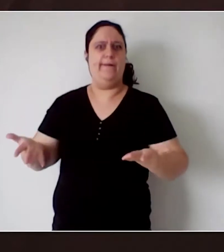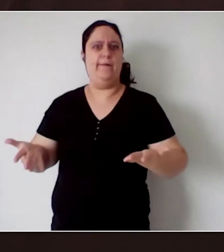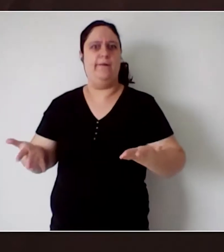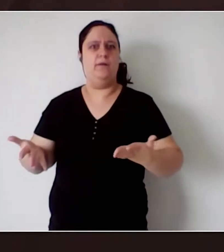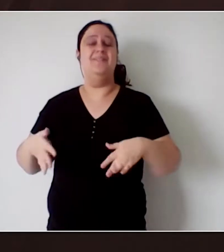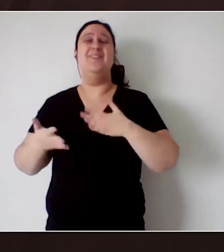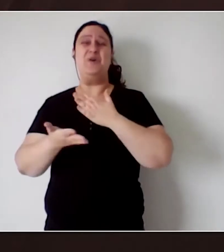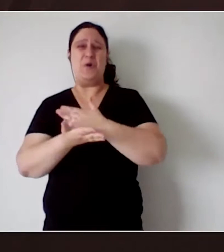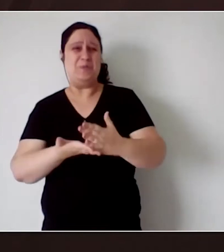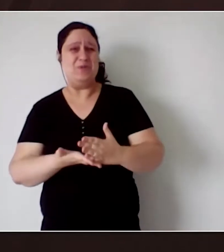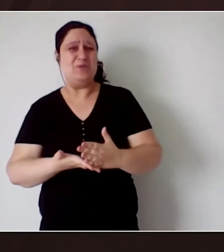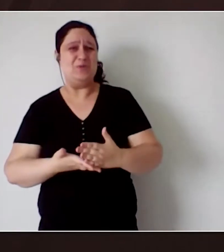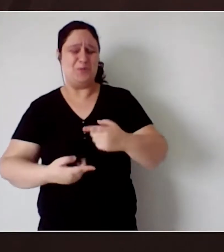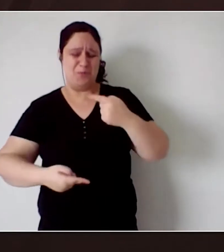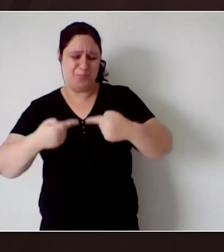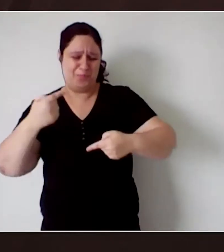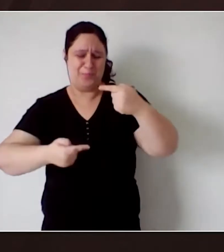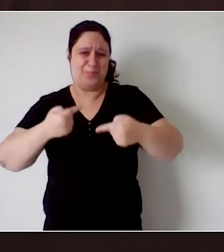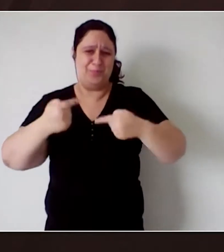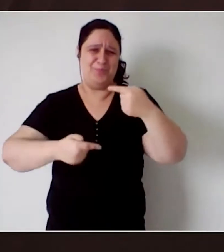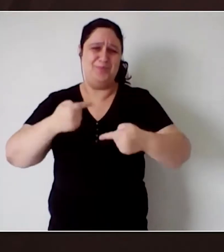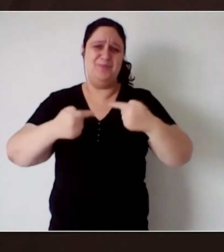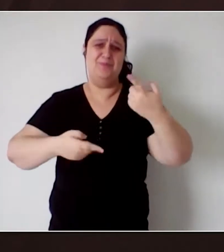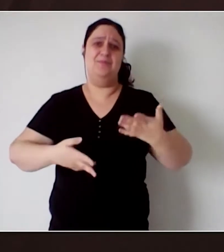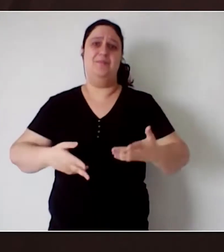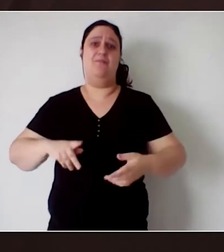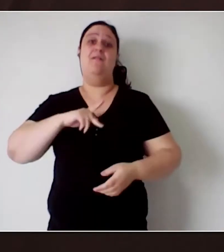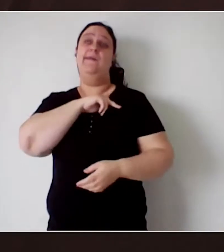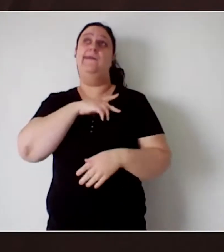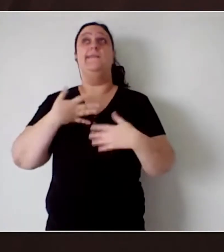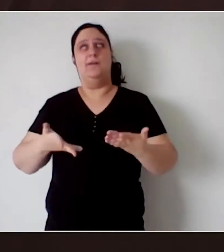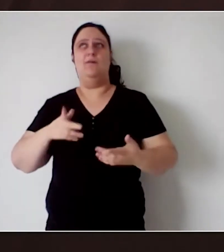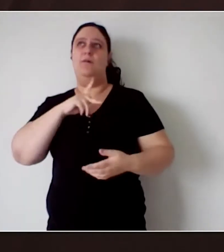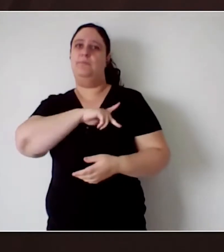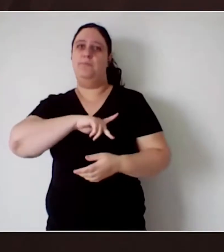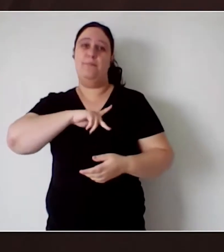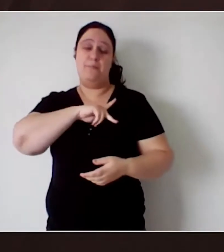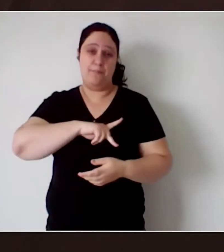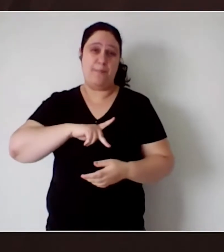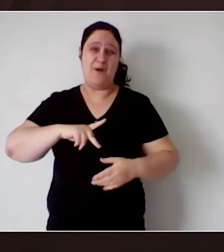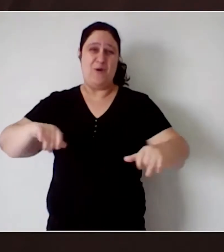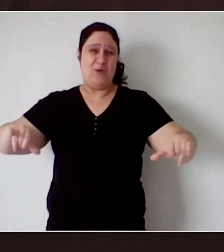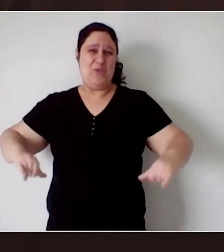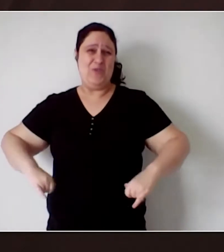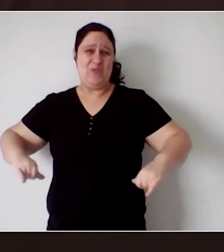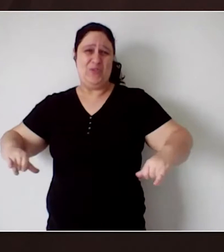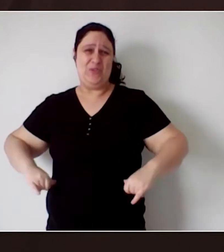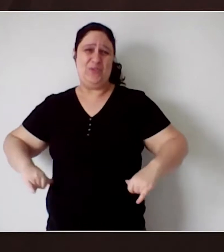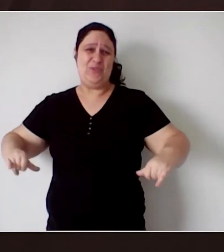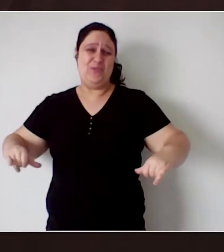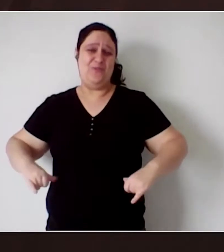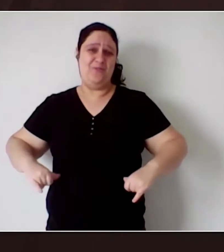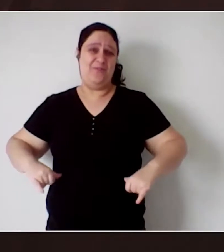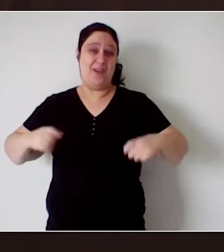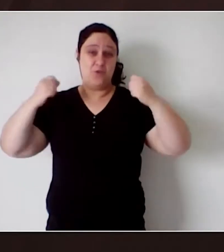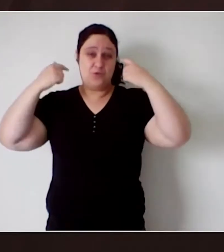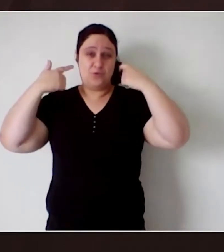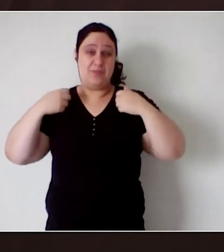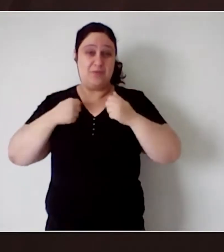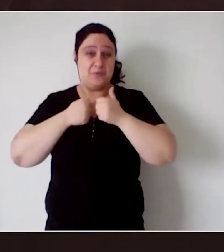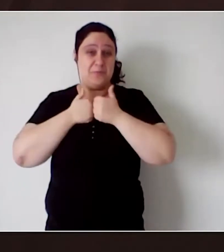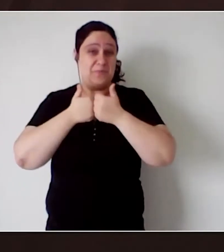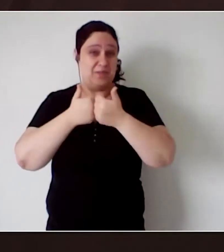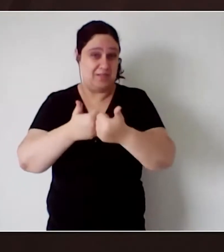não só sofreu, né, dos judeus que não concordavam com a